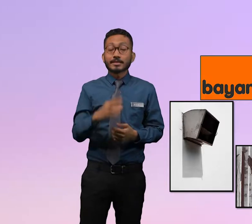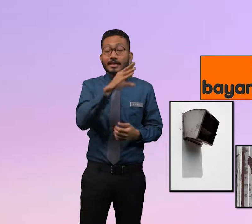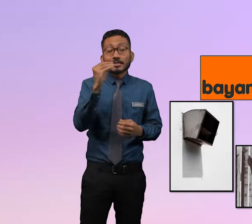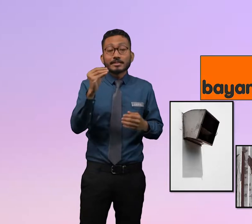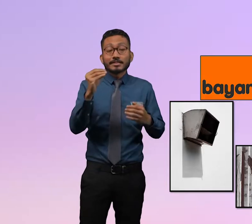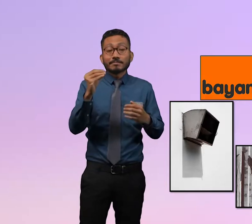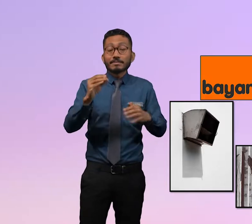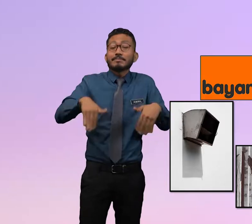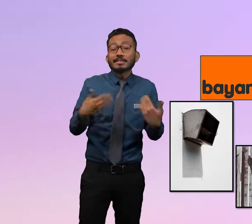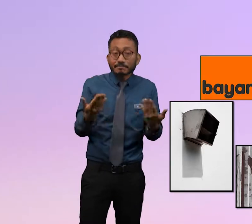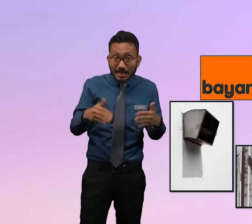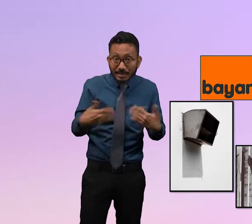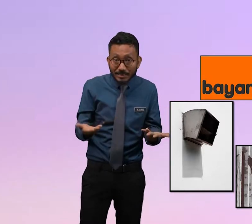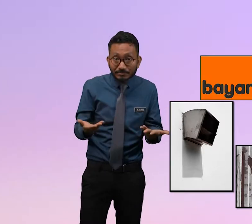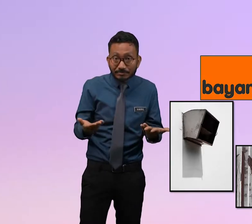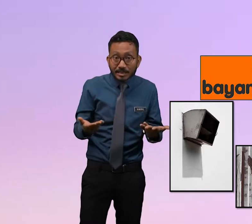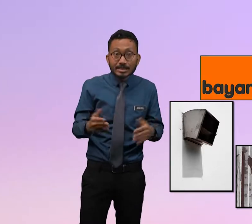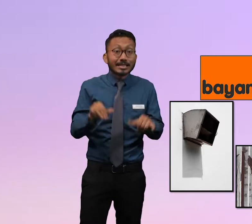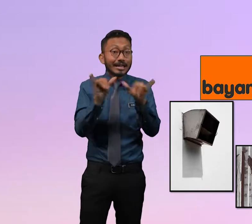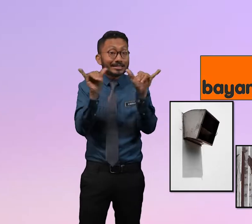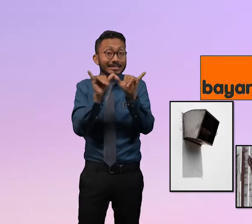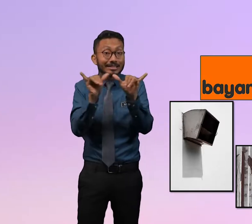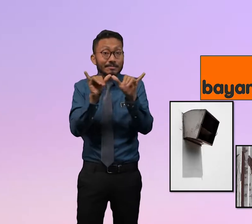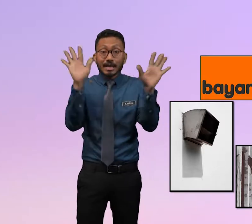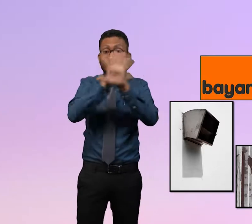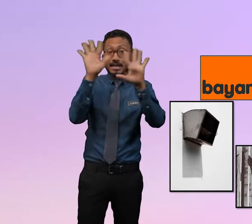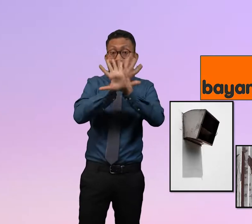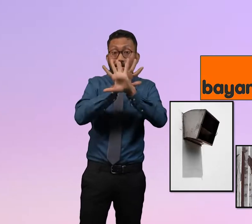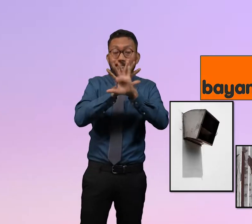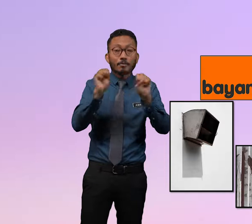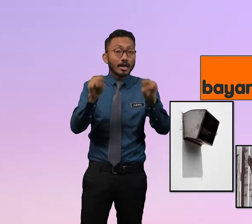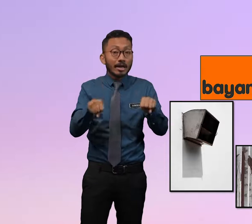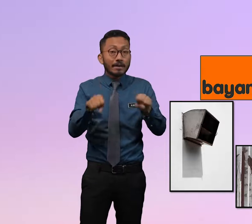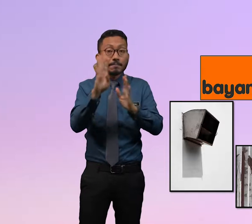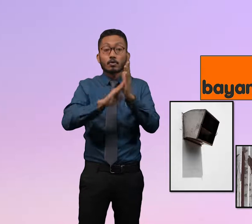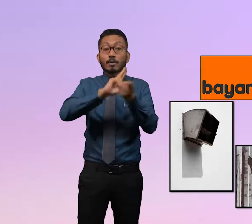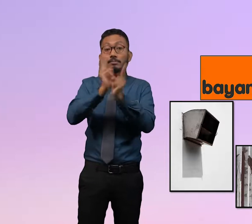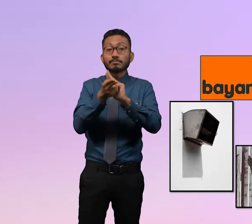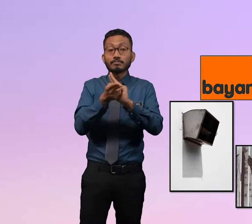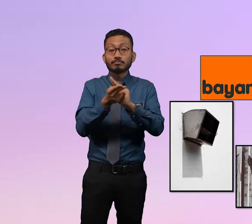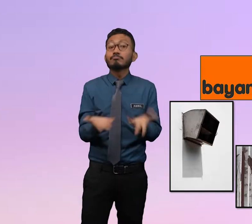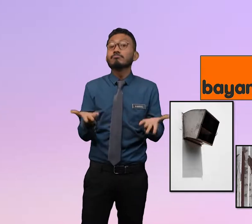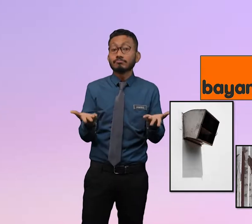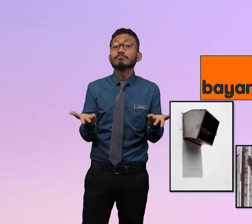Dan bagaimana saya bayar-bayar boleh berubah.